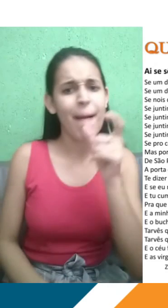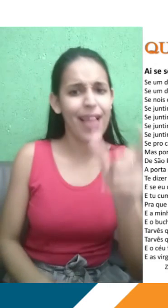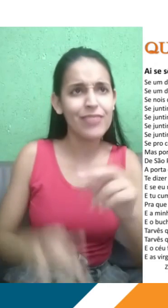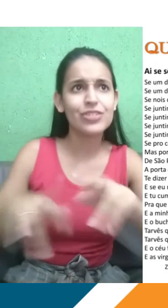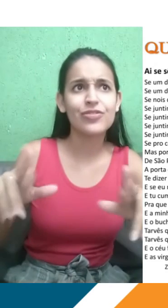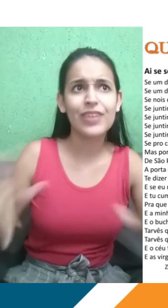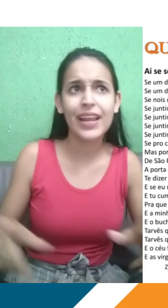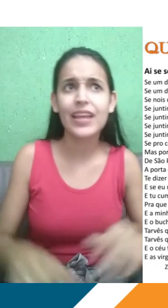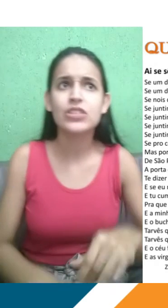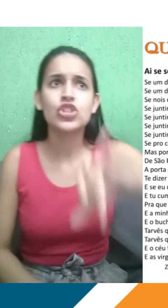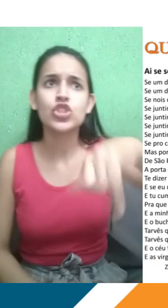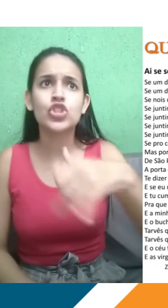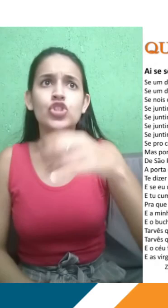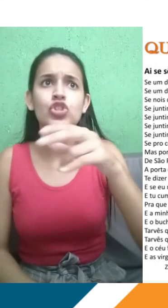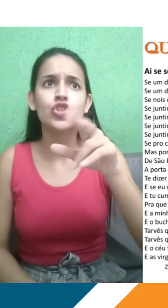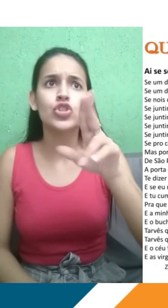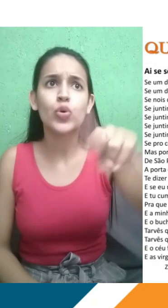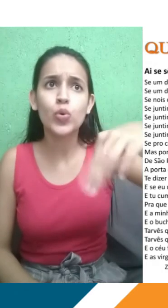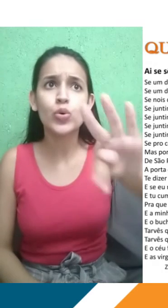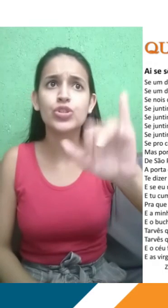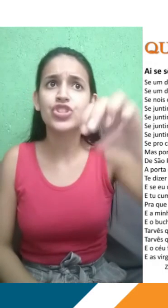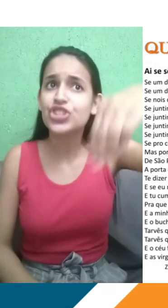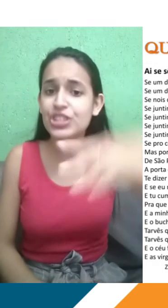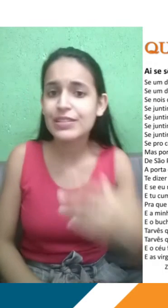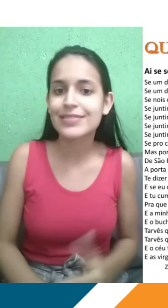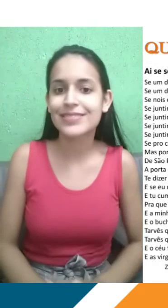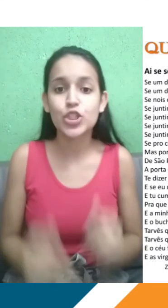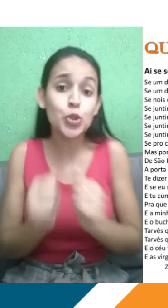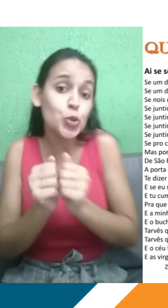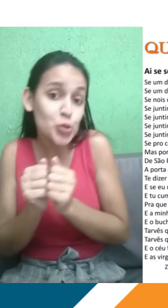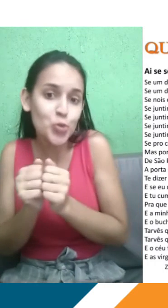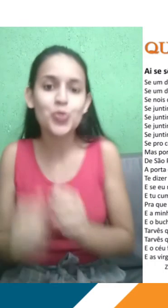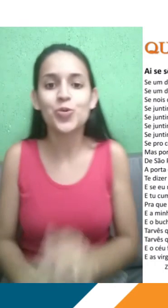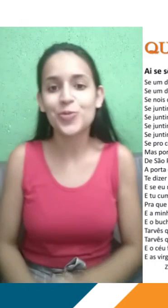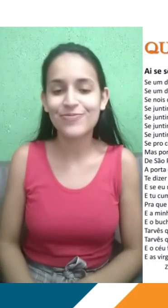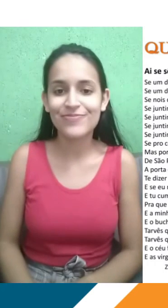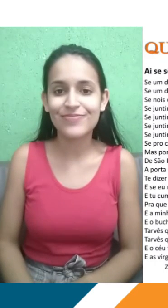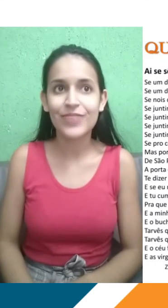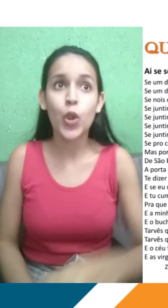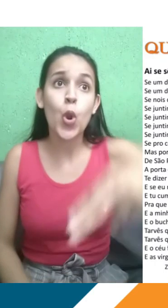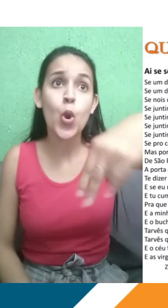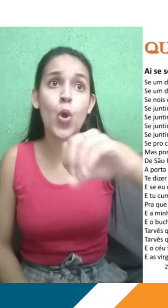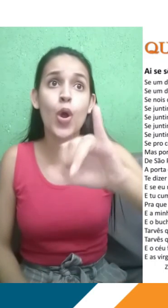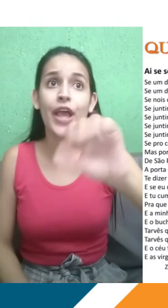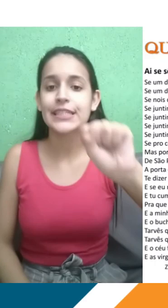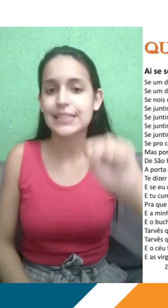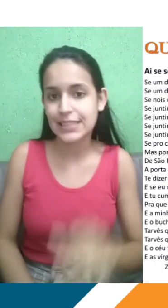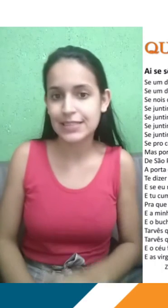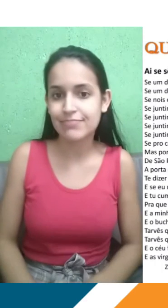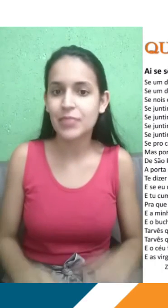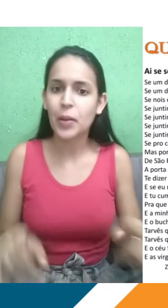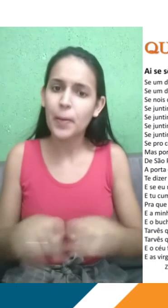D. Tornam a leitura fácil de entender para a maioria dos brasileiros. Ou E. Compõe um conjunto de